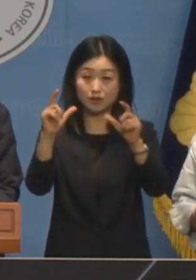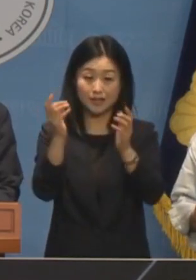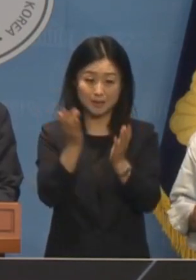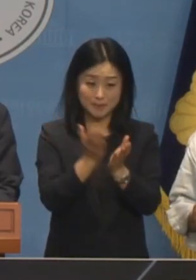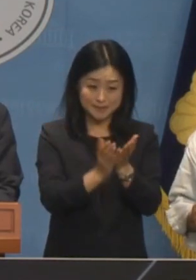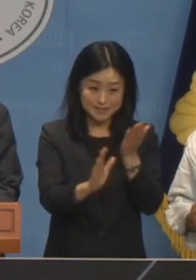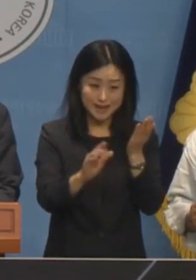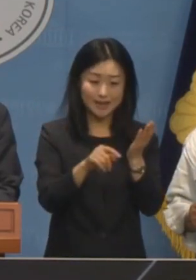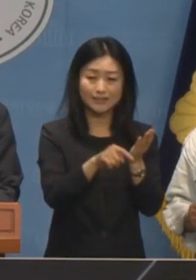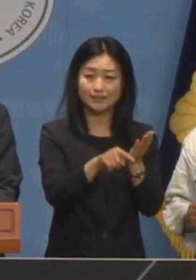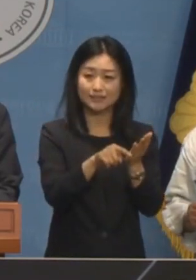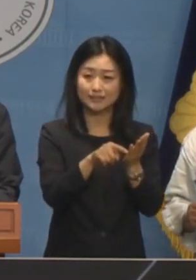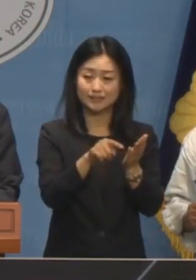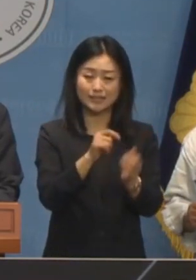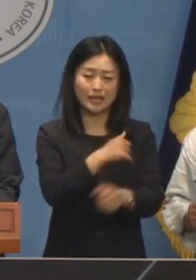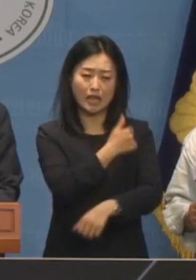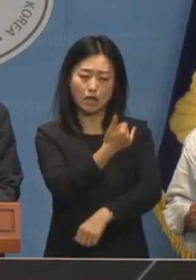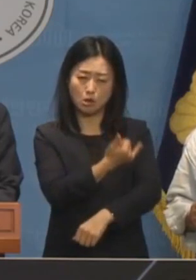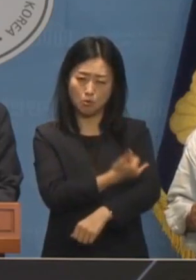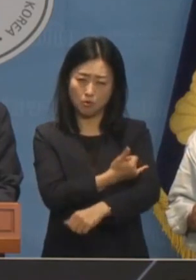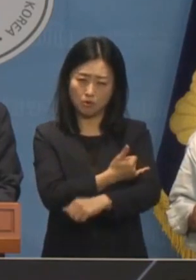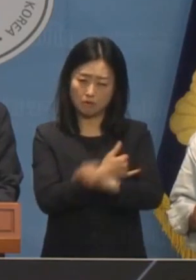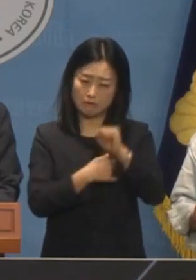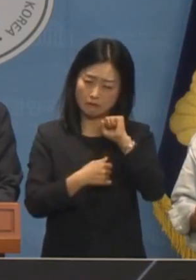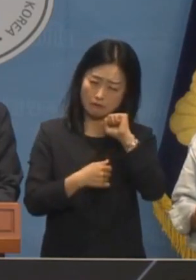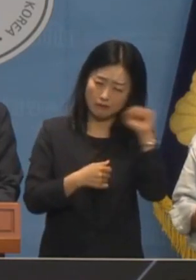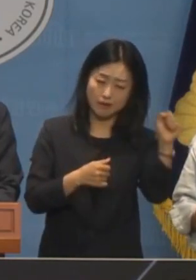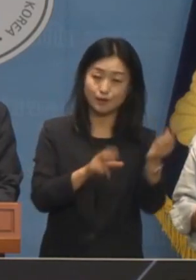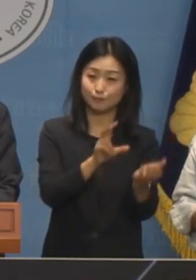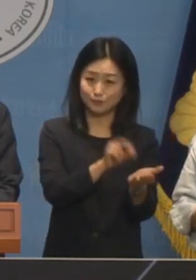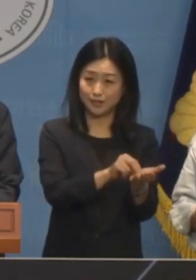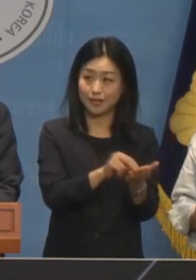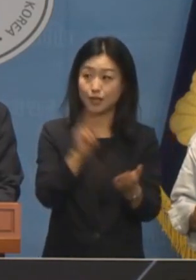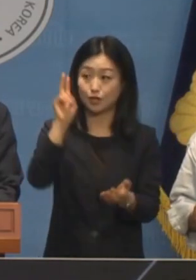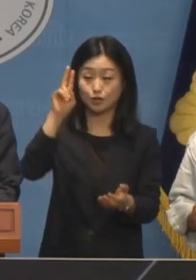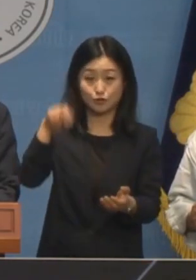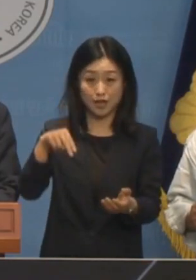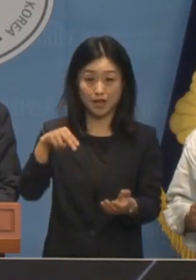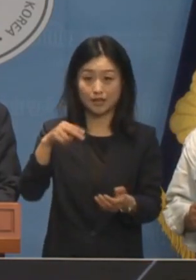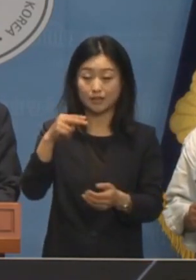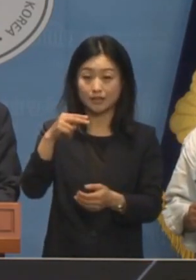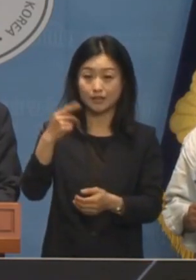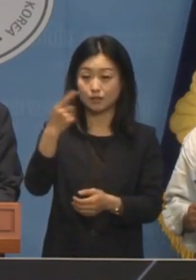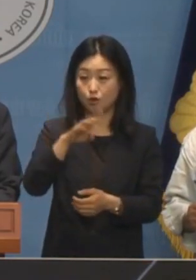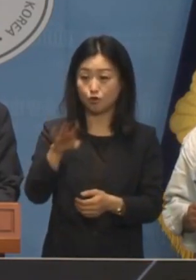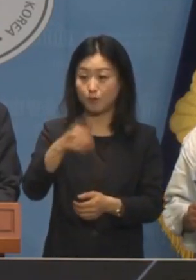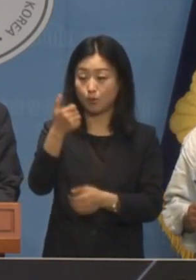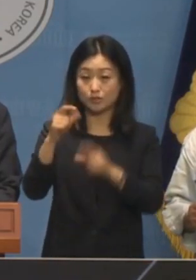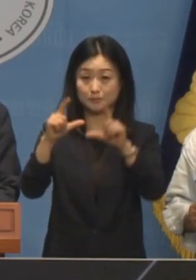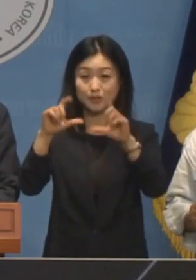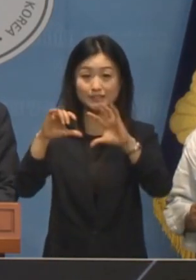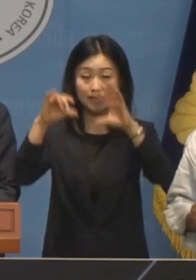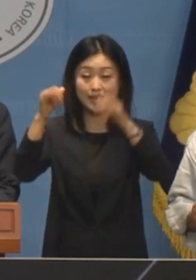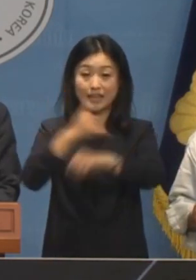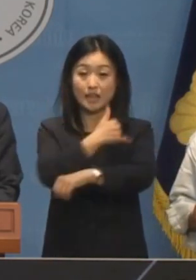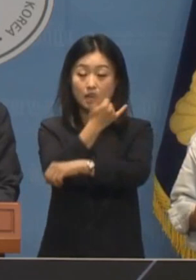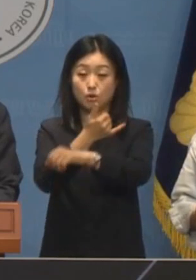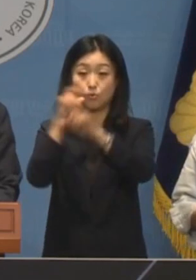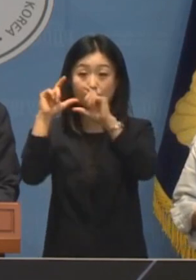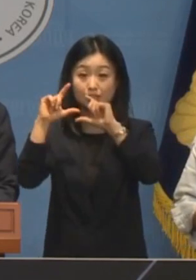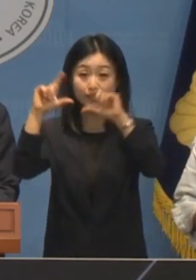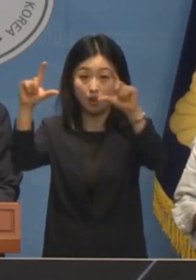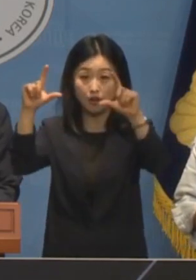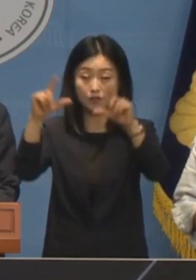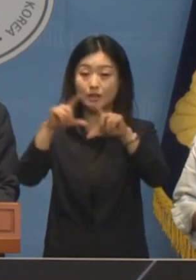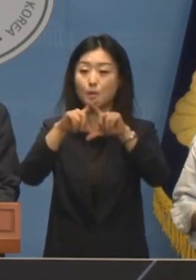편향된 인권을 강조해 왔습니다. 유엔이 50년대에 선포한 세계인권선언은 인류